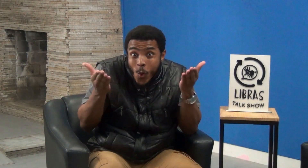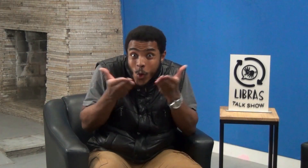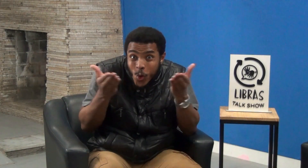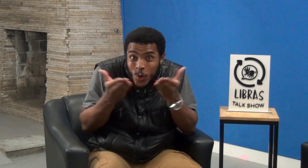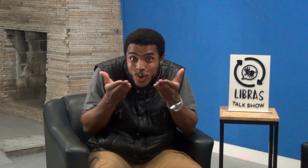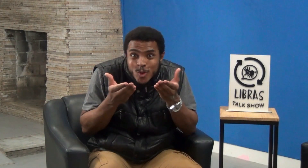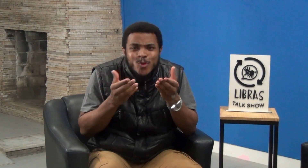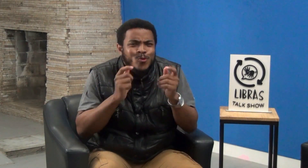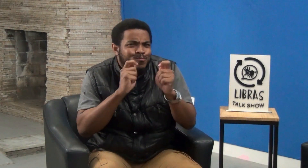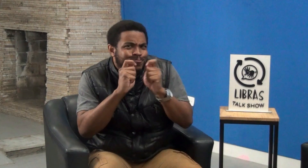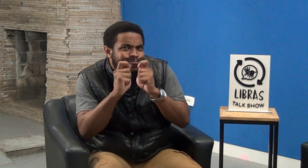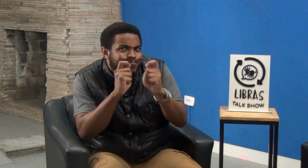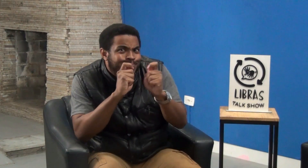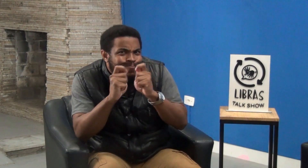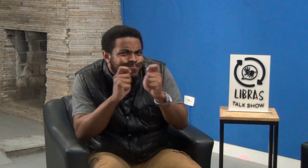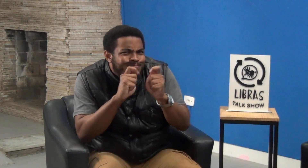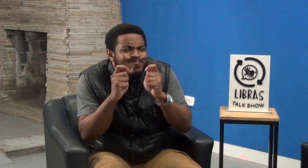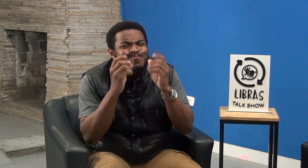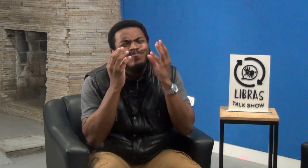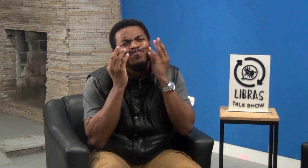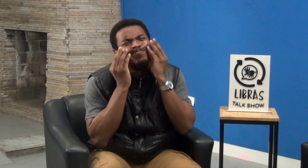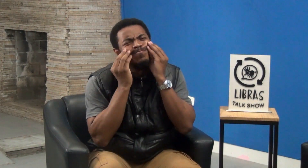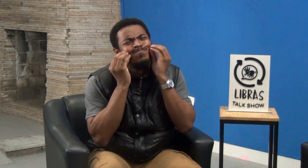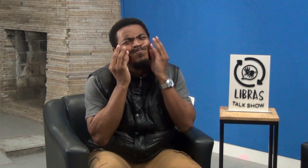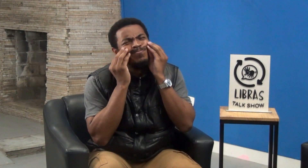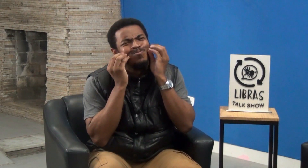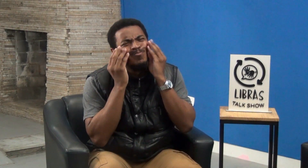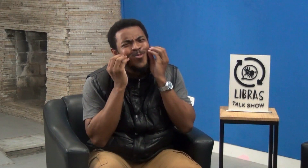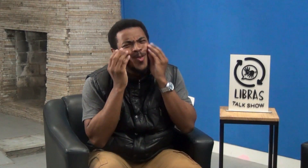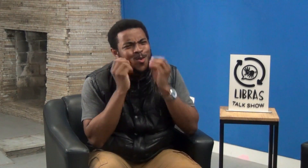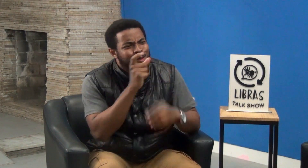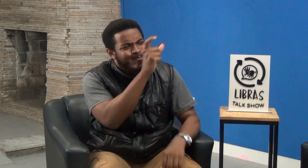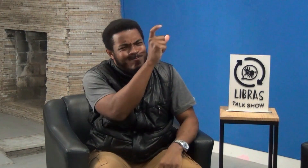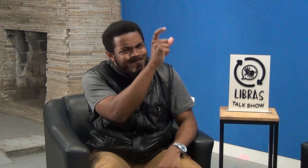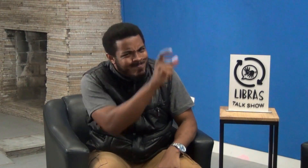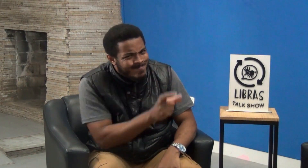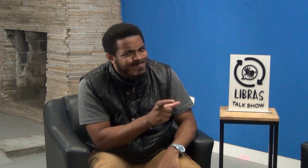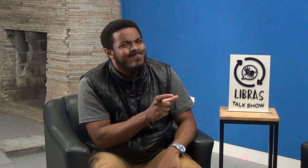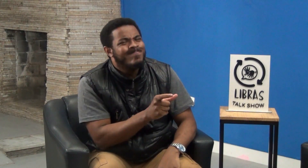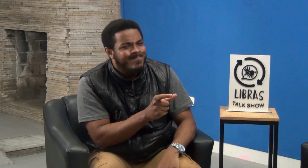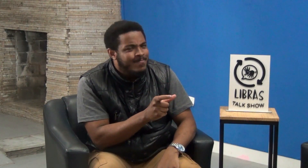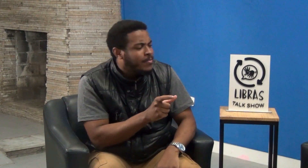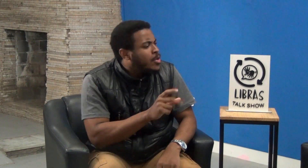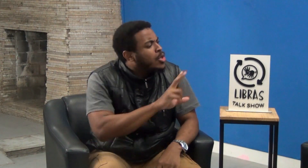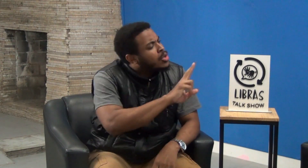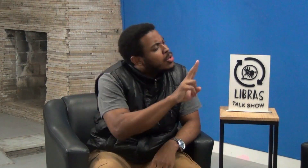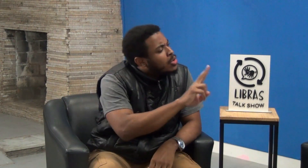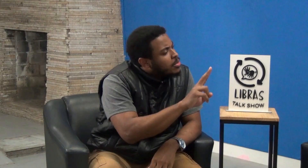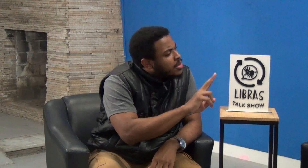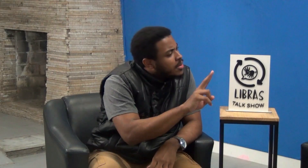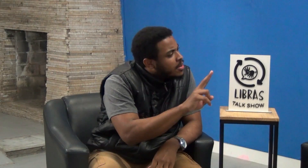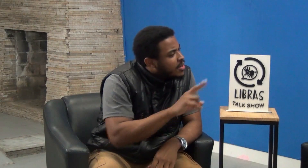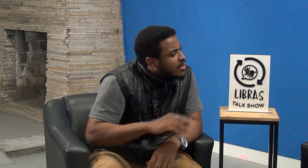No programa de hoje, vamos entrevistar uma pessoa que é muito fofa e querida. Como que é o seu nome?